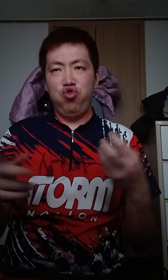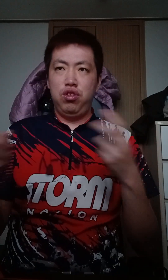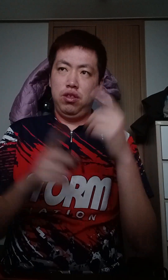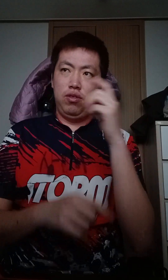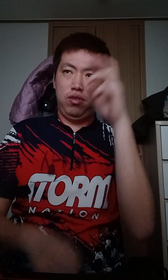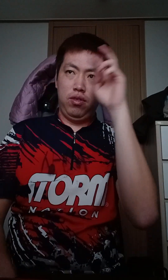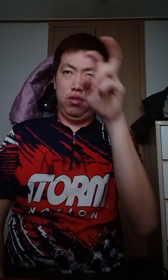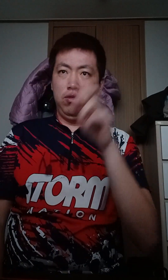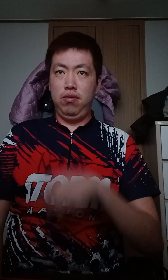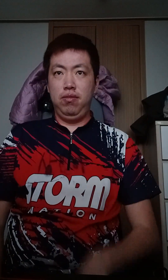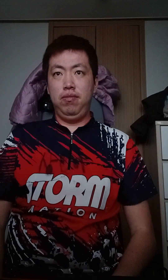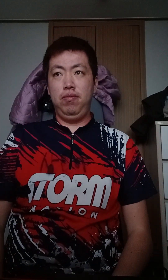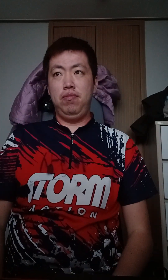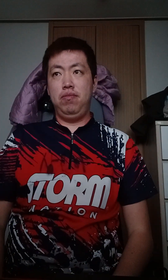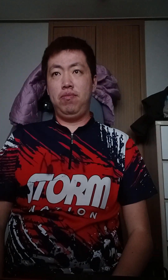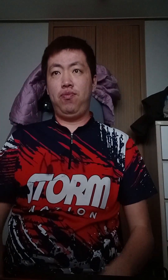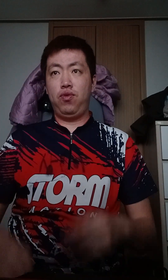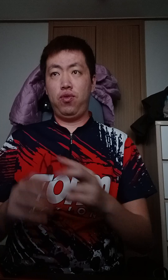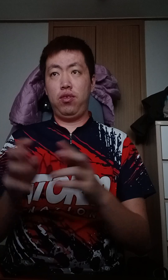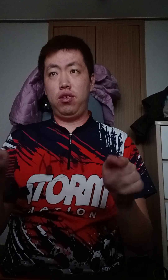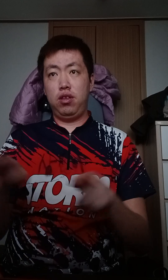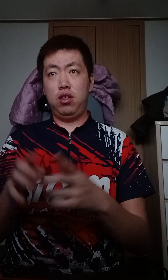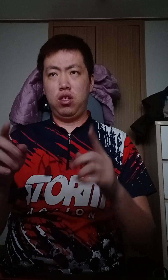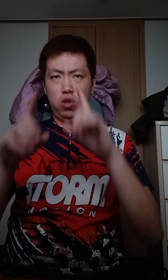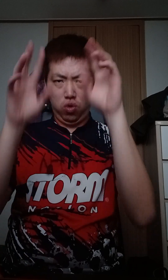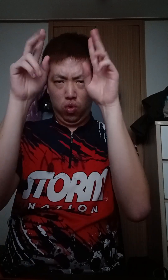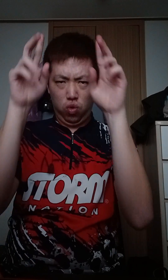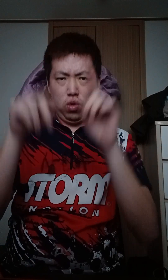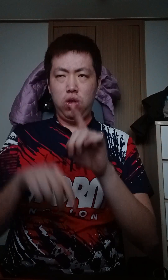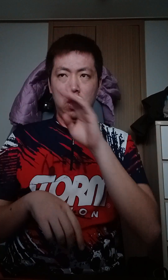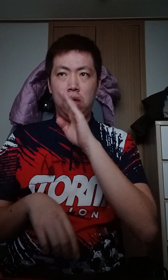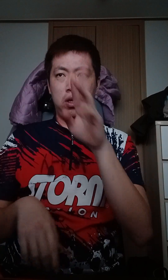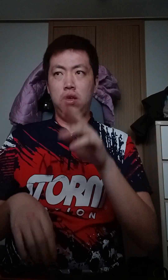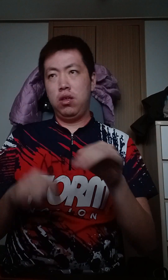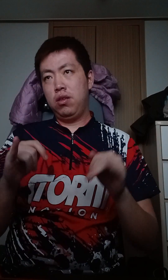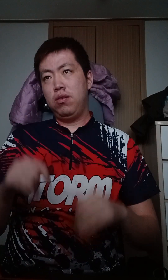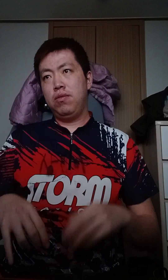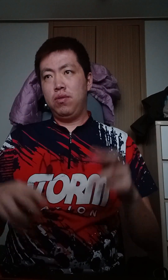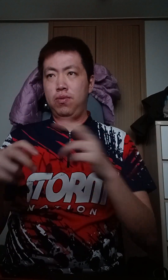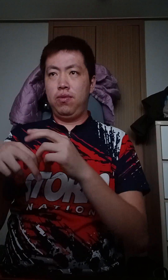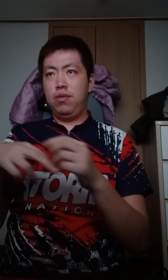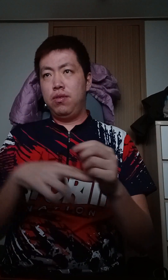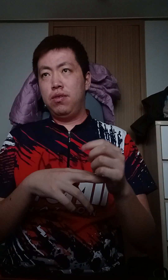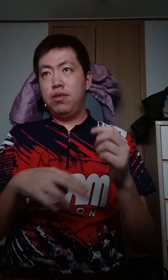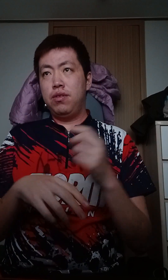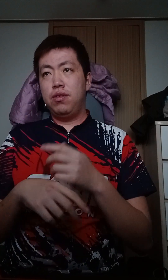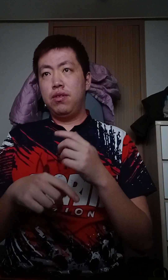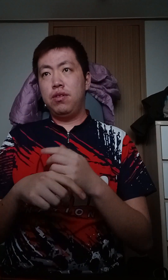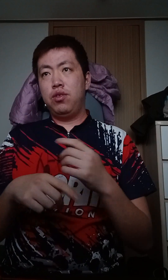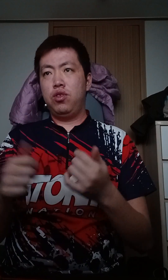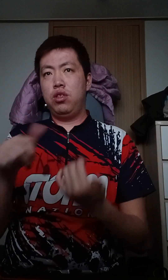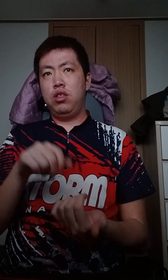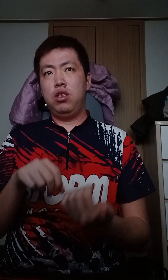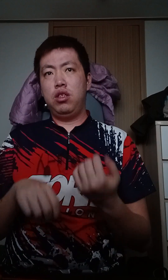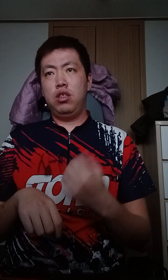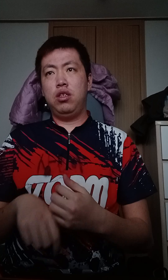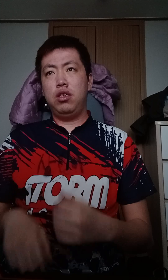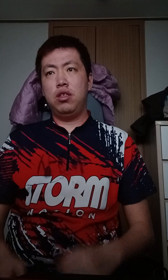입원했습니다. 고속도로 한가운데 소들이 서 있습니다. 소를 싣고 있었던 화물차는 뒤집어졌습니다. 같은 날